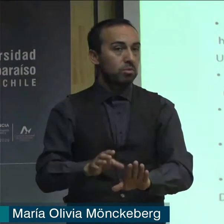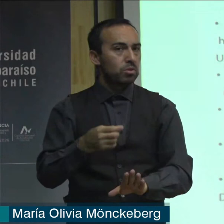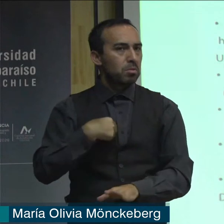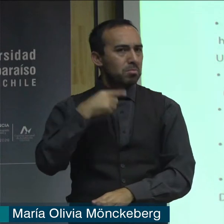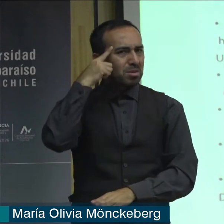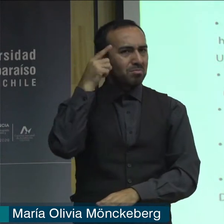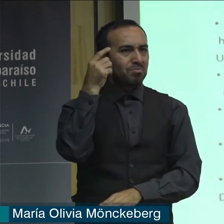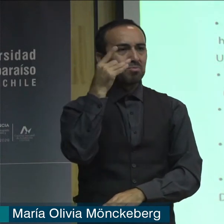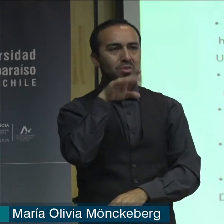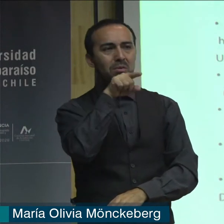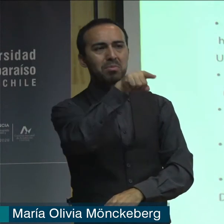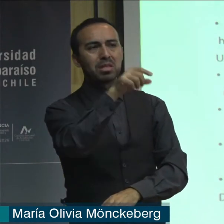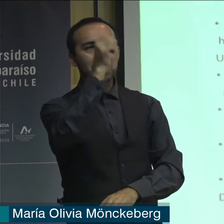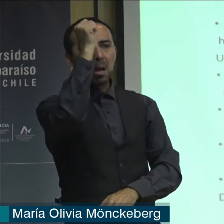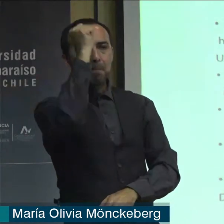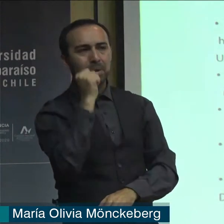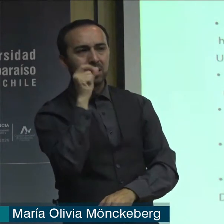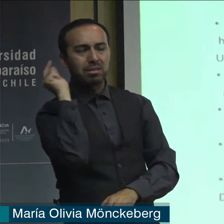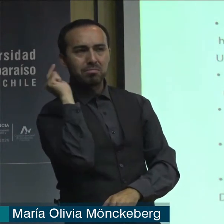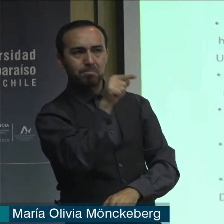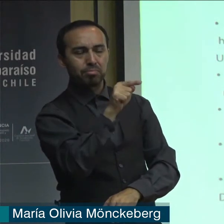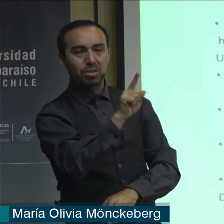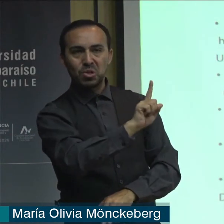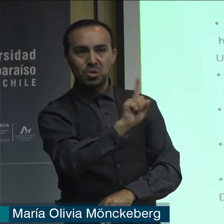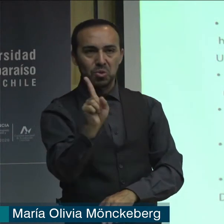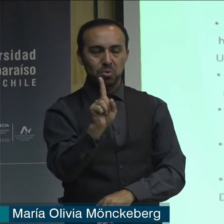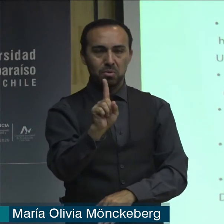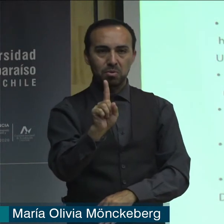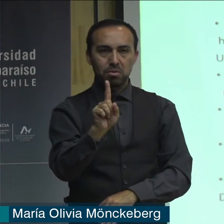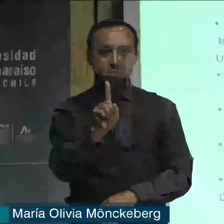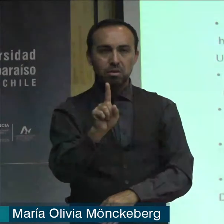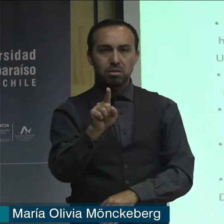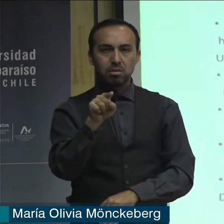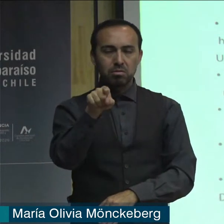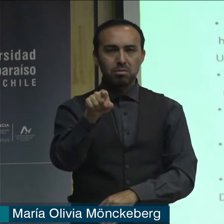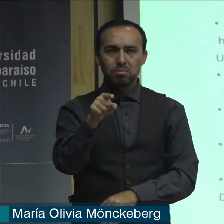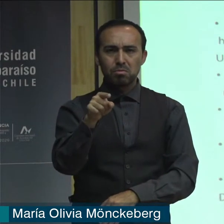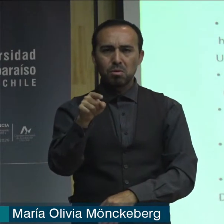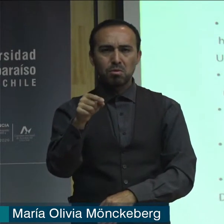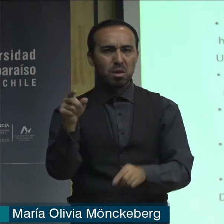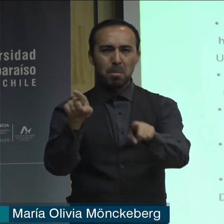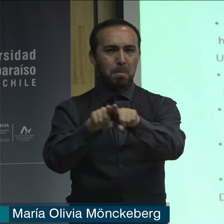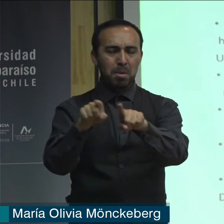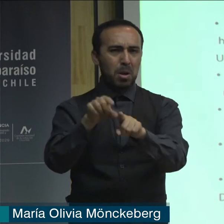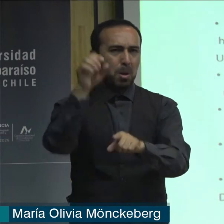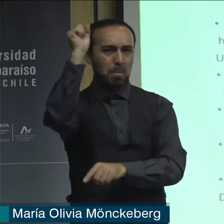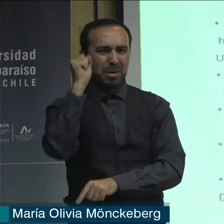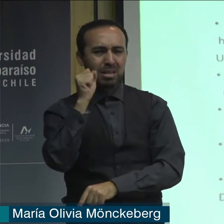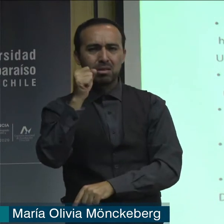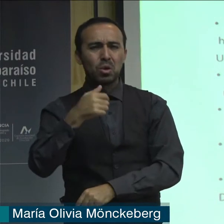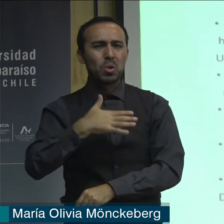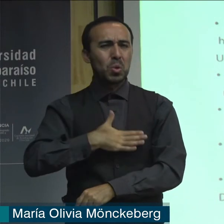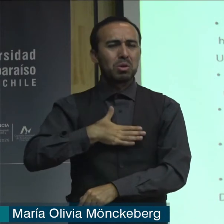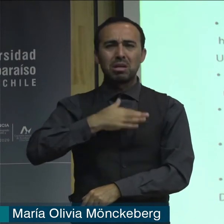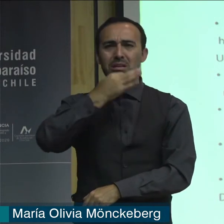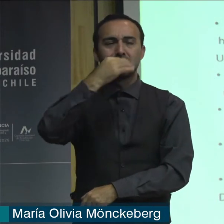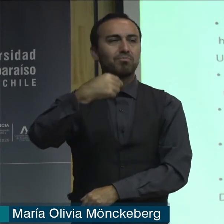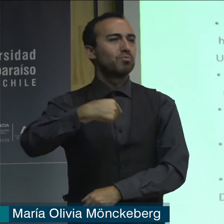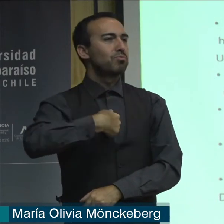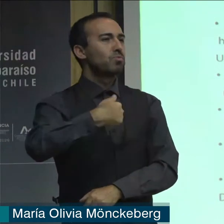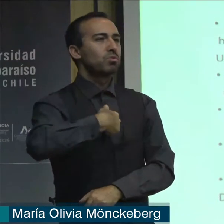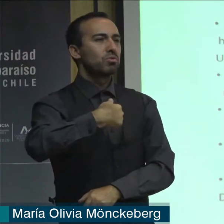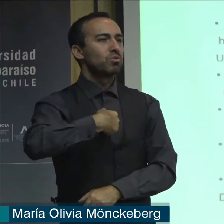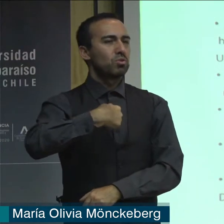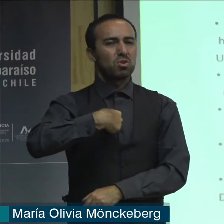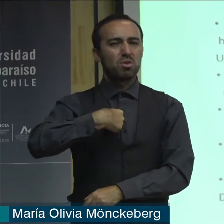Piñera se habla de que como que a Pepe Piñera José Piñera como que le gustaba decir que él era el autor